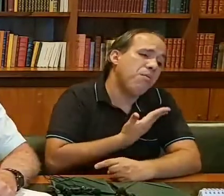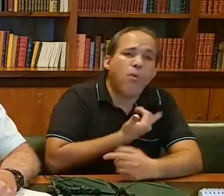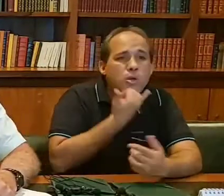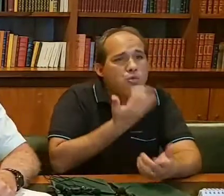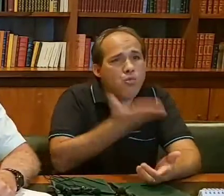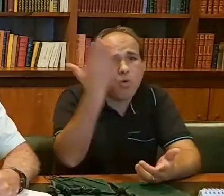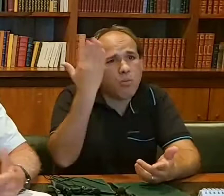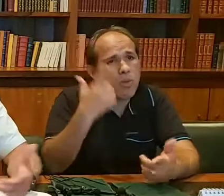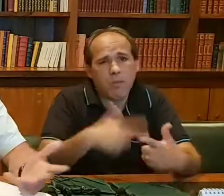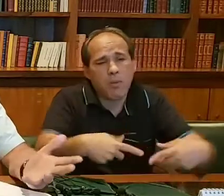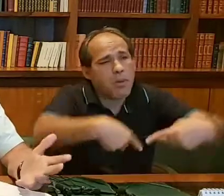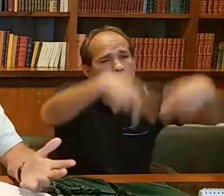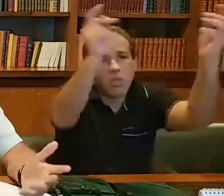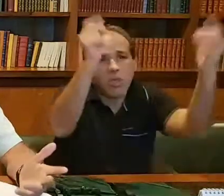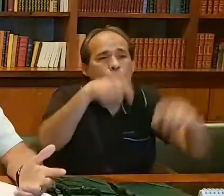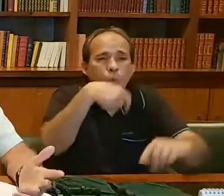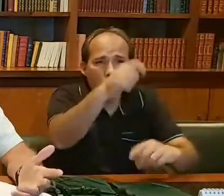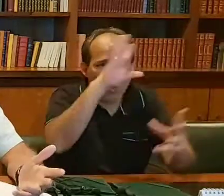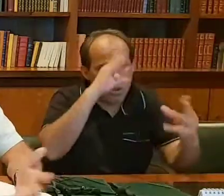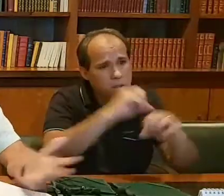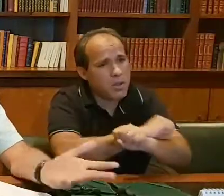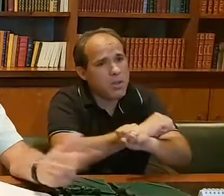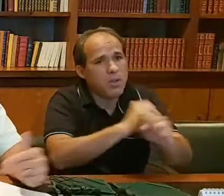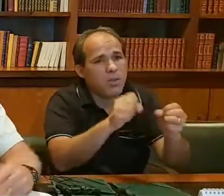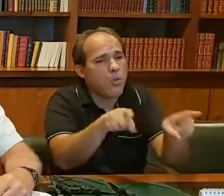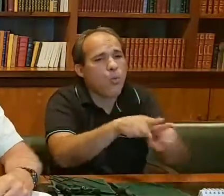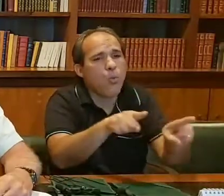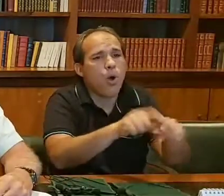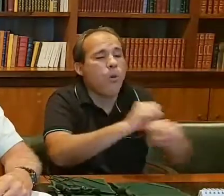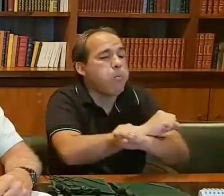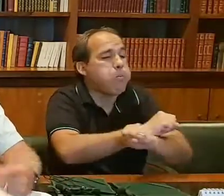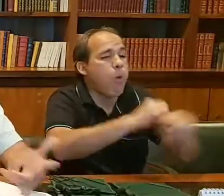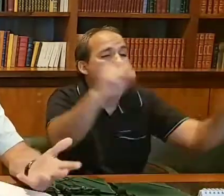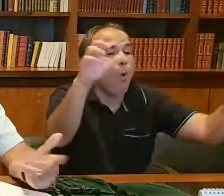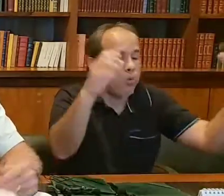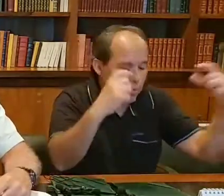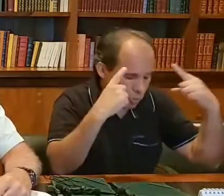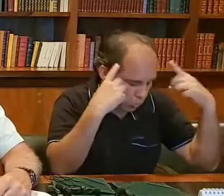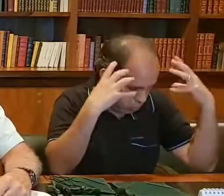Você não tem que votar com o coração, você tem que votar com a razão, pô.